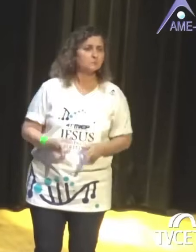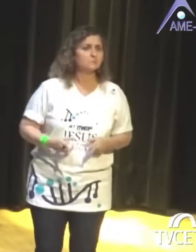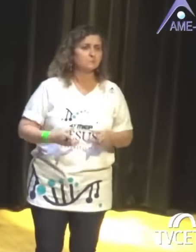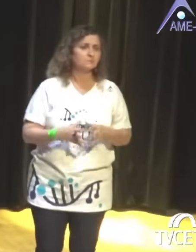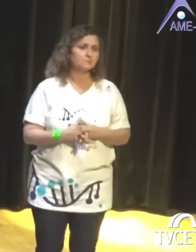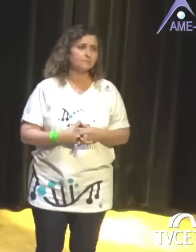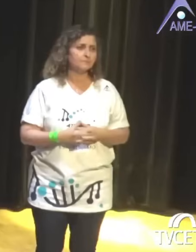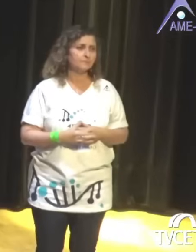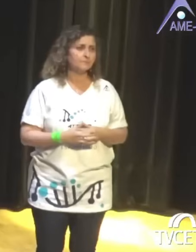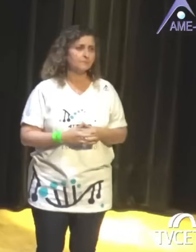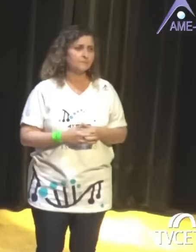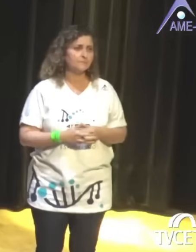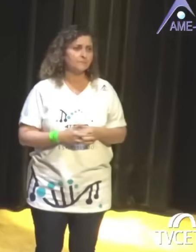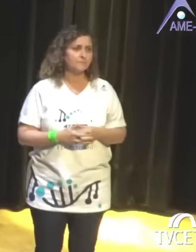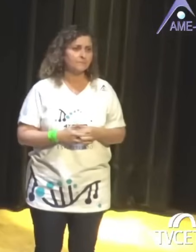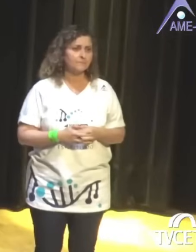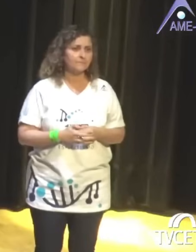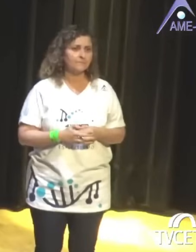divino